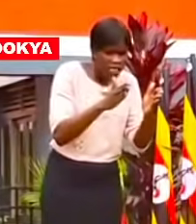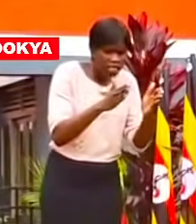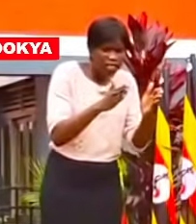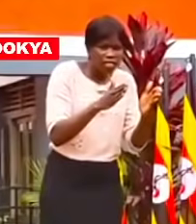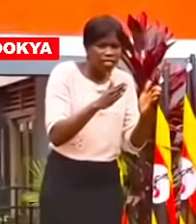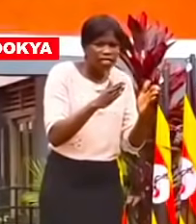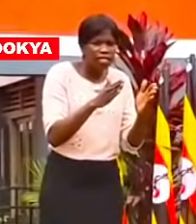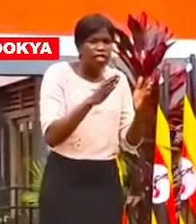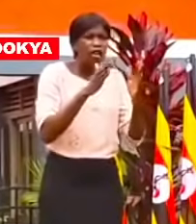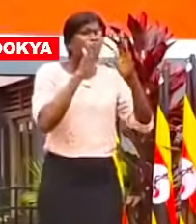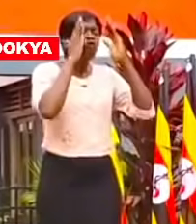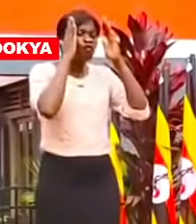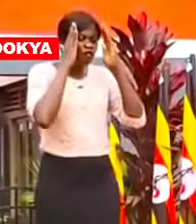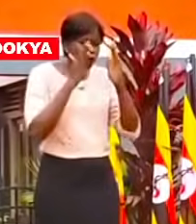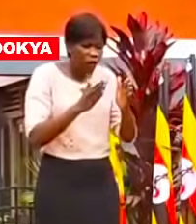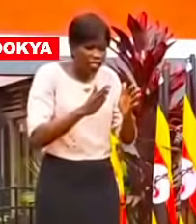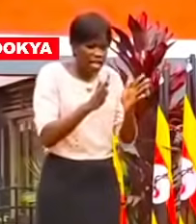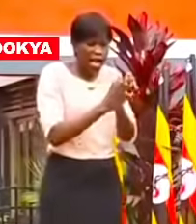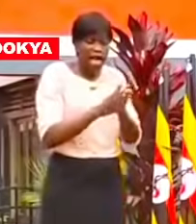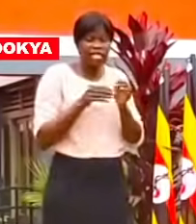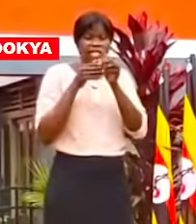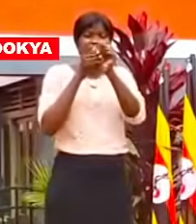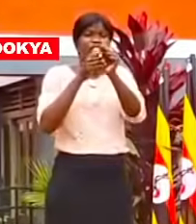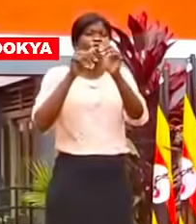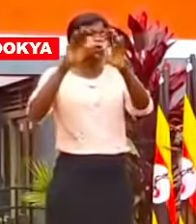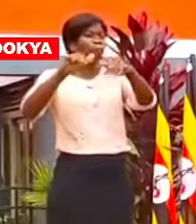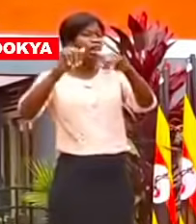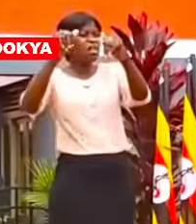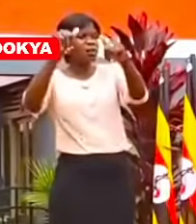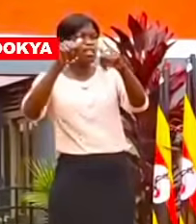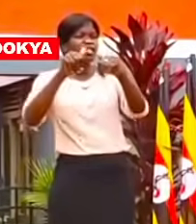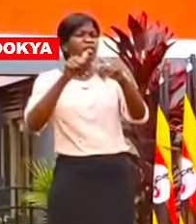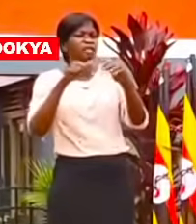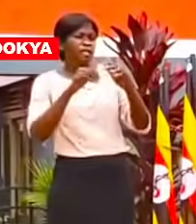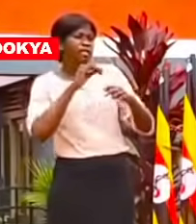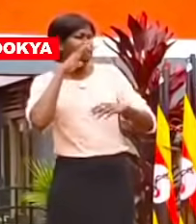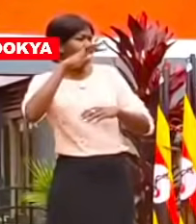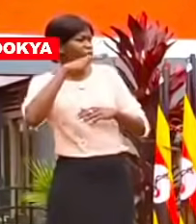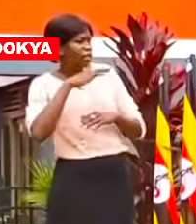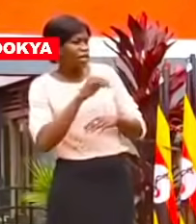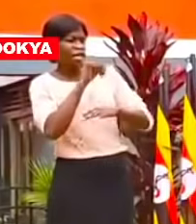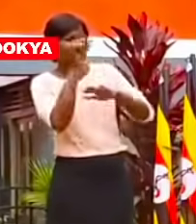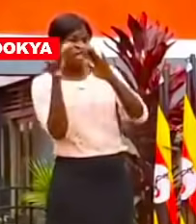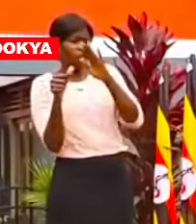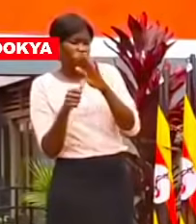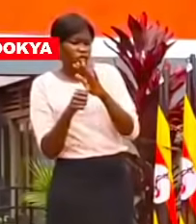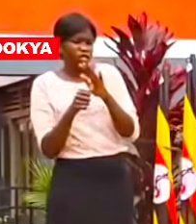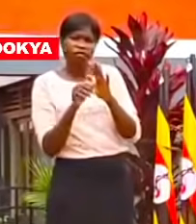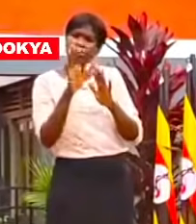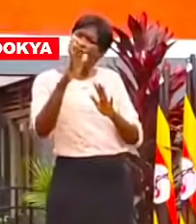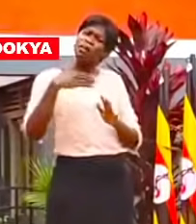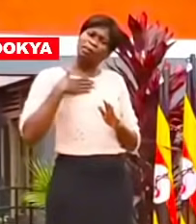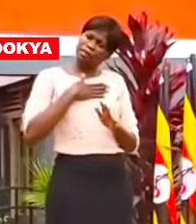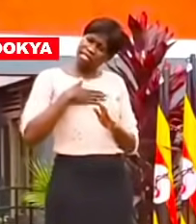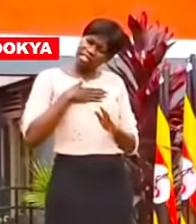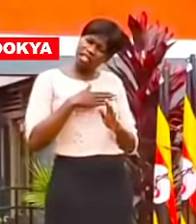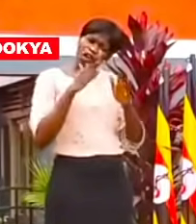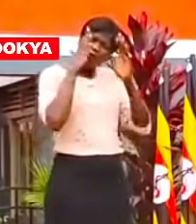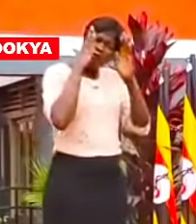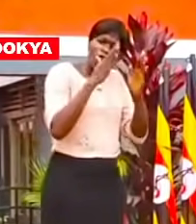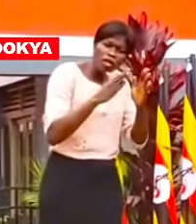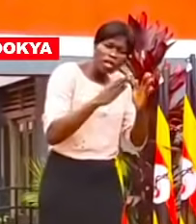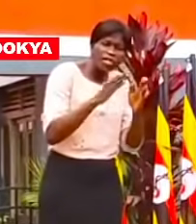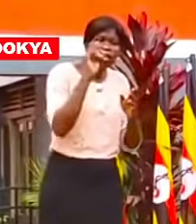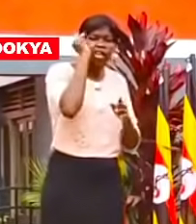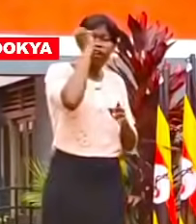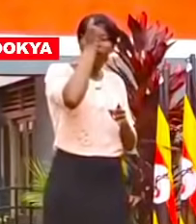era tugamba nti n'obukulembeze bwa Paalamenti, ofisi ya Speaker, Deputy Speaker, essira tulise mu kulaba nti